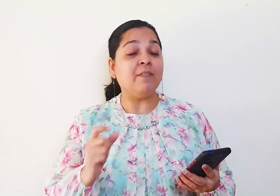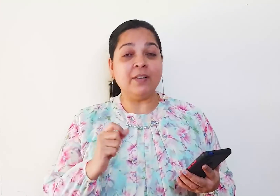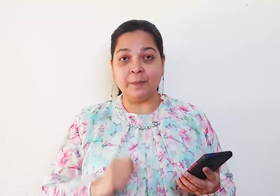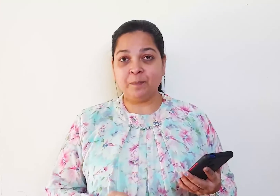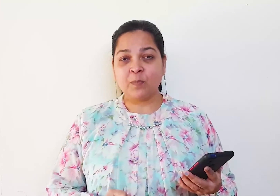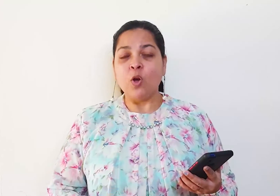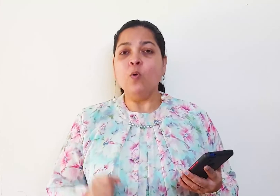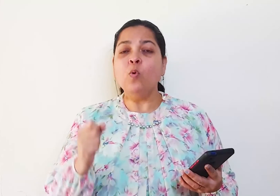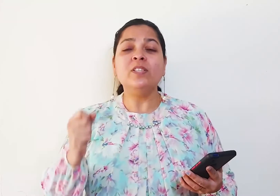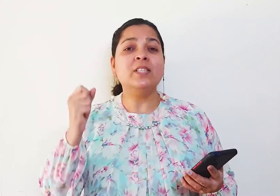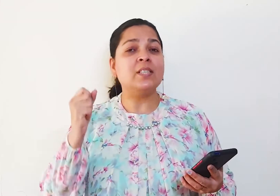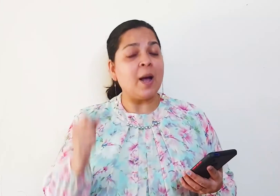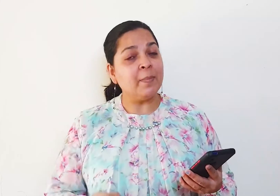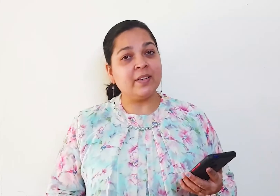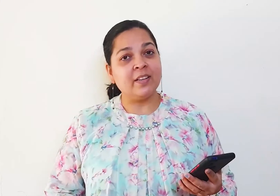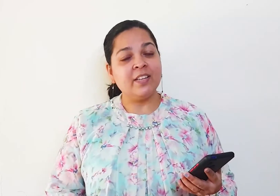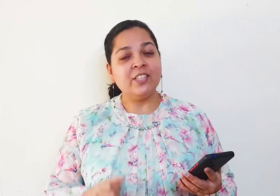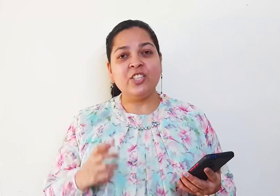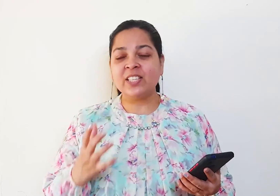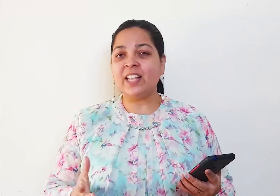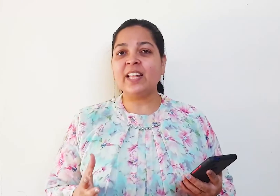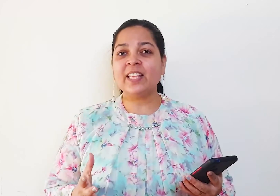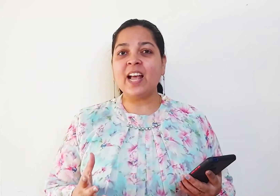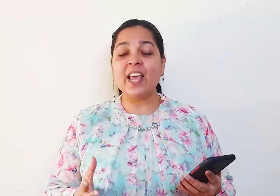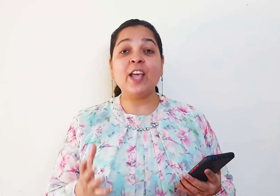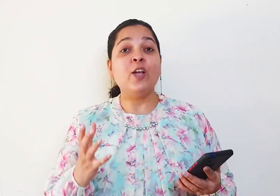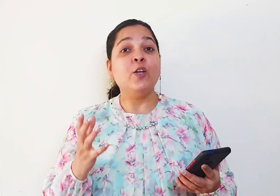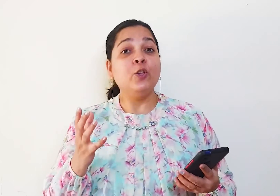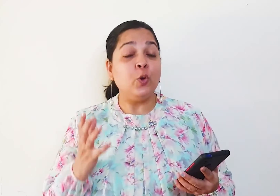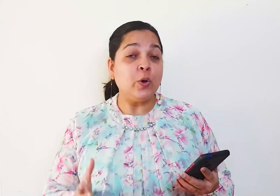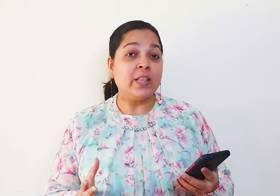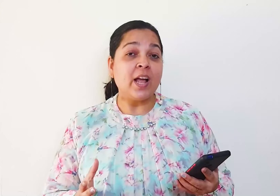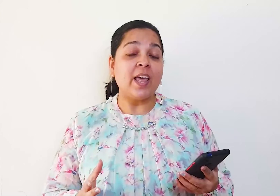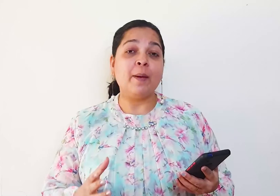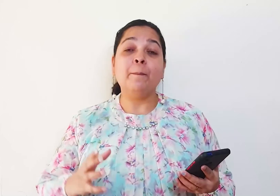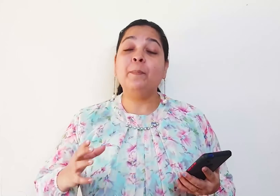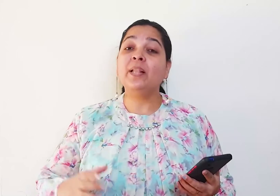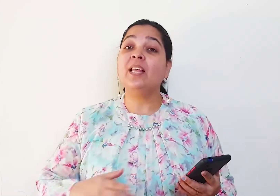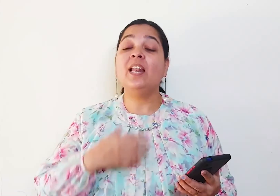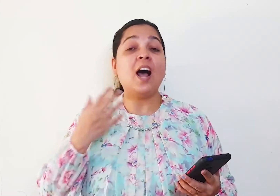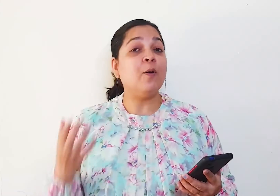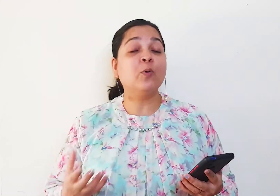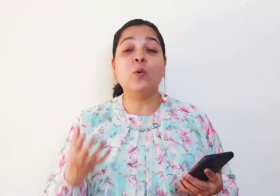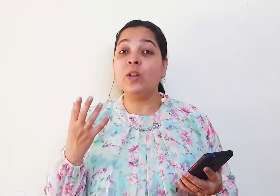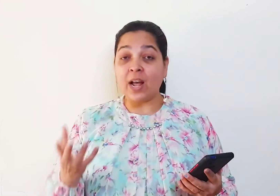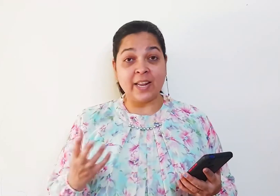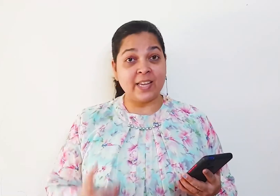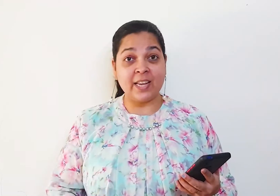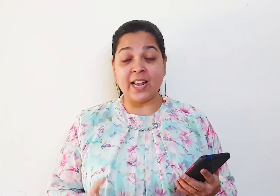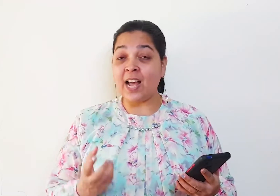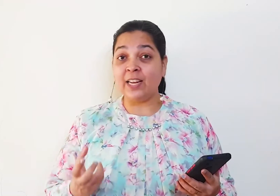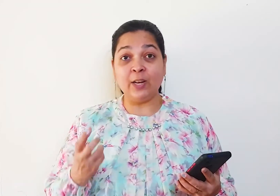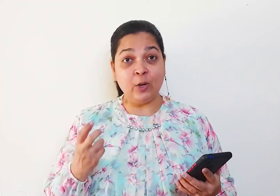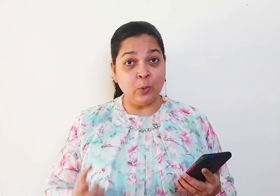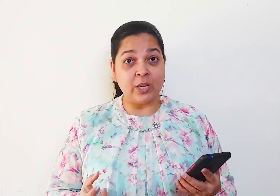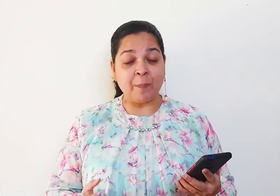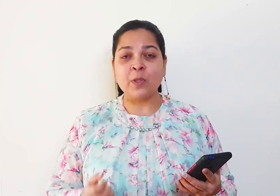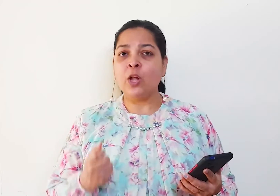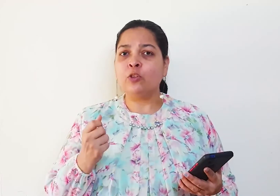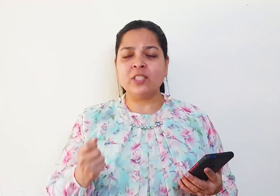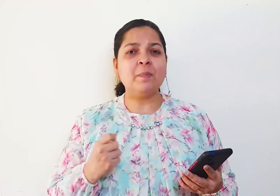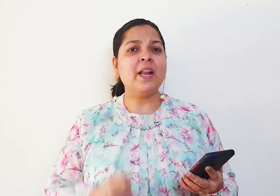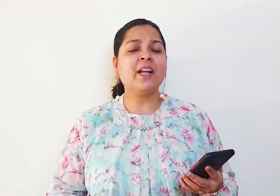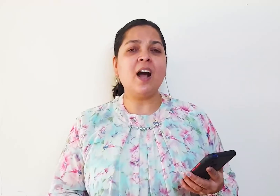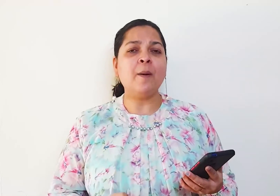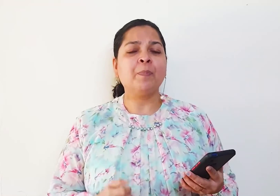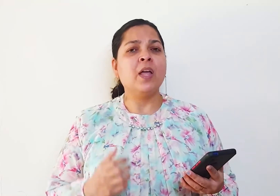त्यो समस्या छ जसलाई चाहिँ परिवर्तन गर्नुपर्ने छ। हो, तपाईँसँग त्यो परिस्थिति परिवर्तन गर्न सक्ने शक्ति छ।